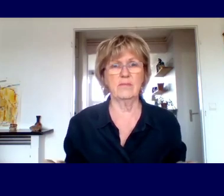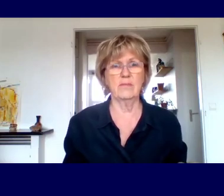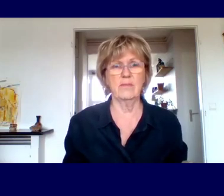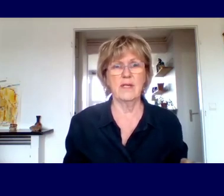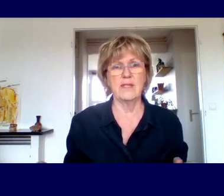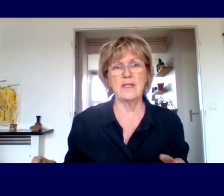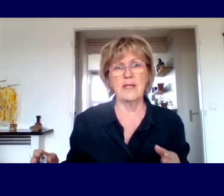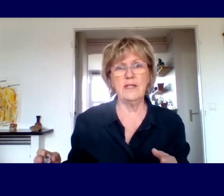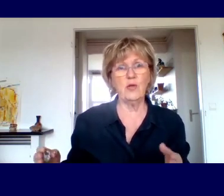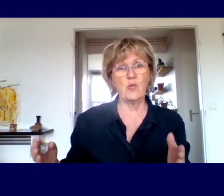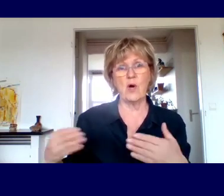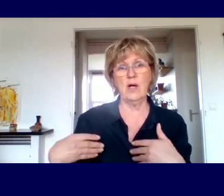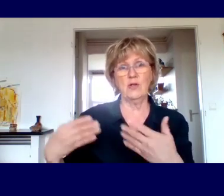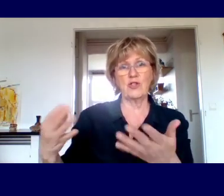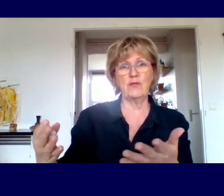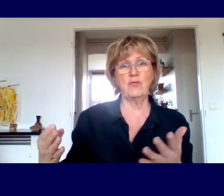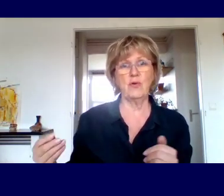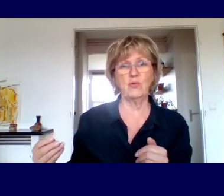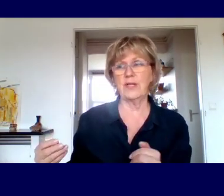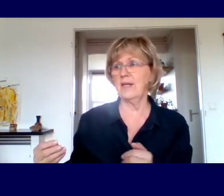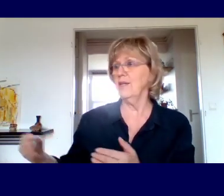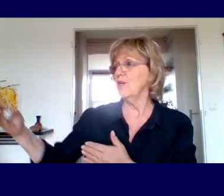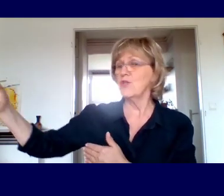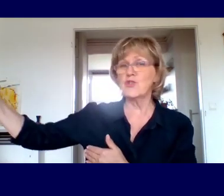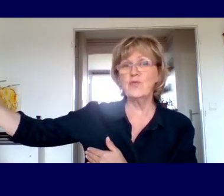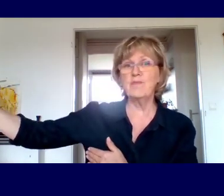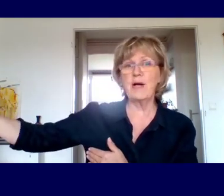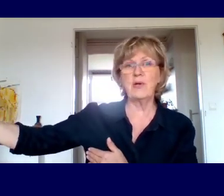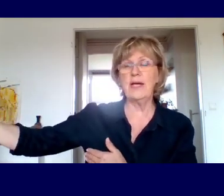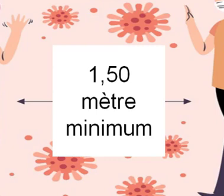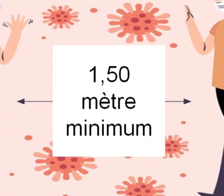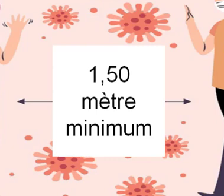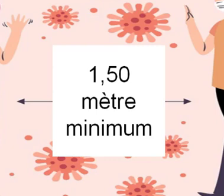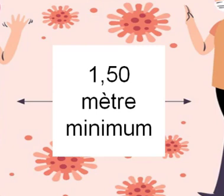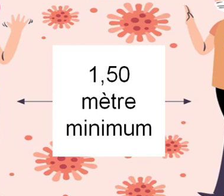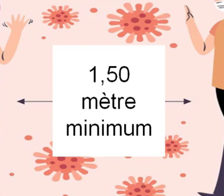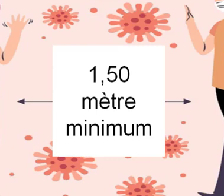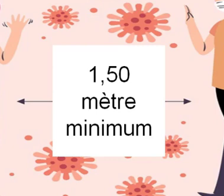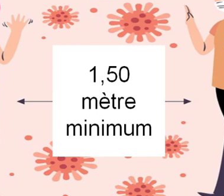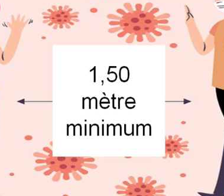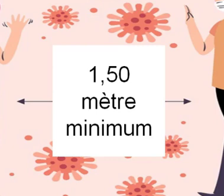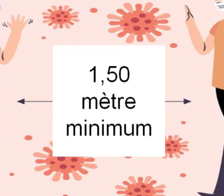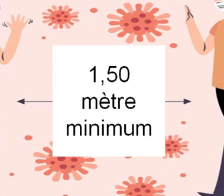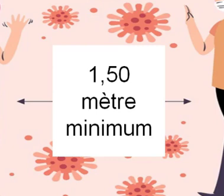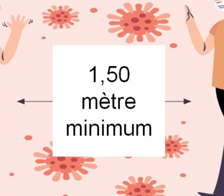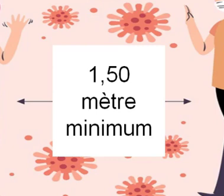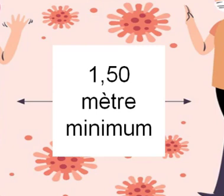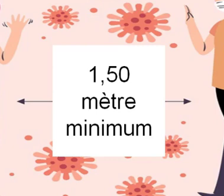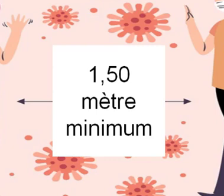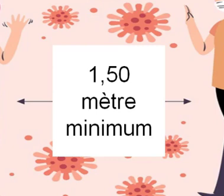c'est à dire que moi je vais vous rencontrer je vous parlerai à un mètre cinquante de dix ans